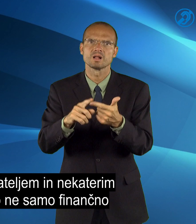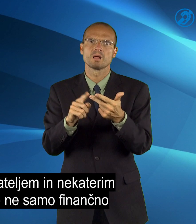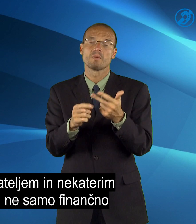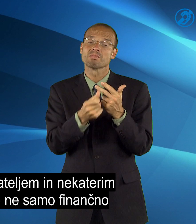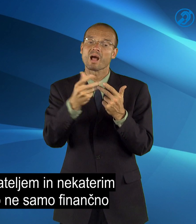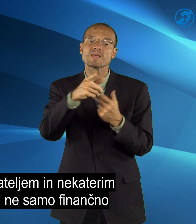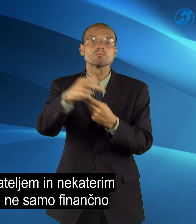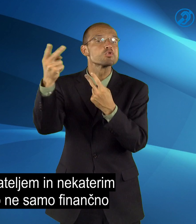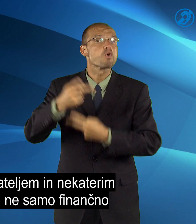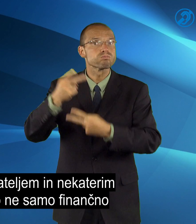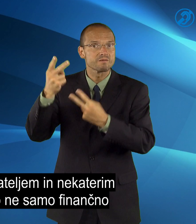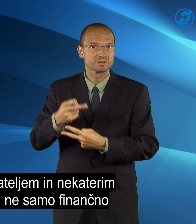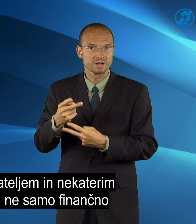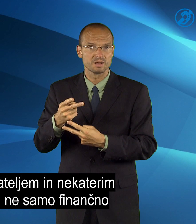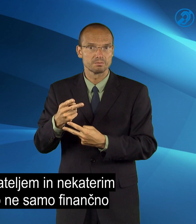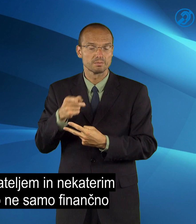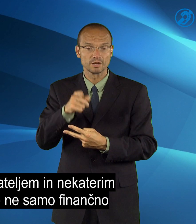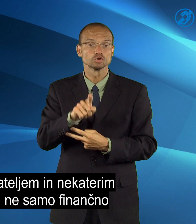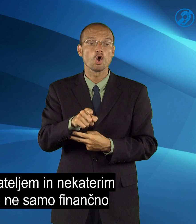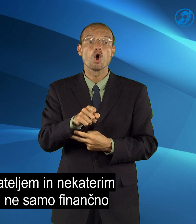predstavitvami obogatili celotno konferenco.